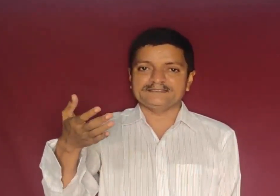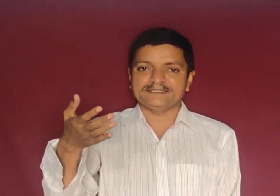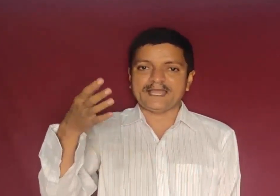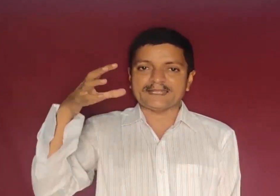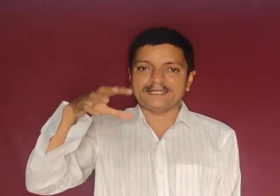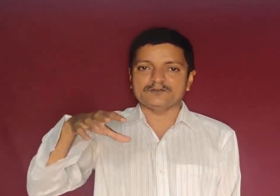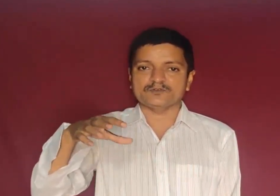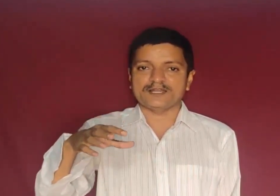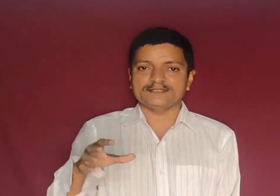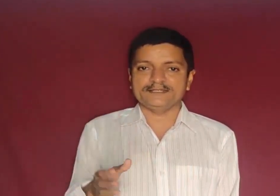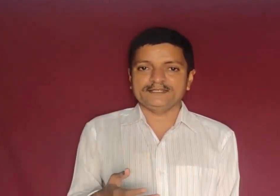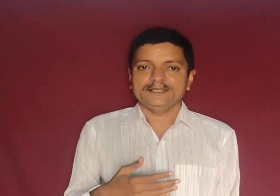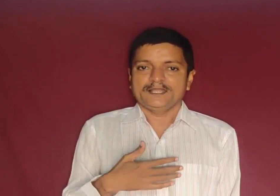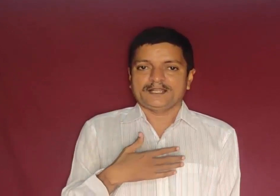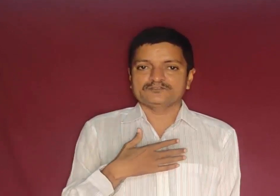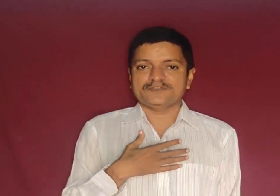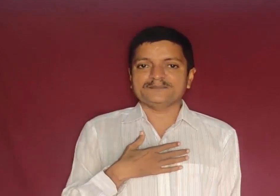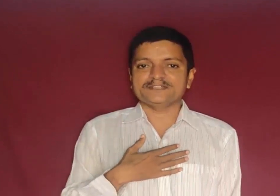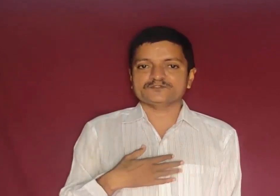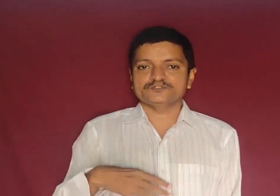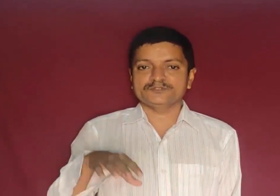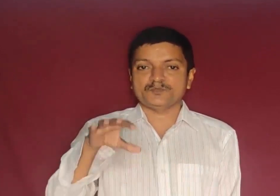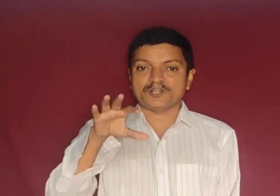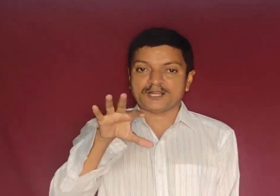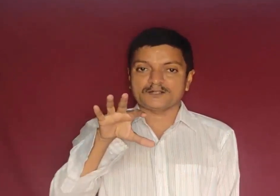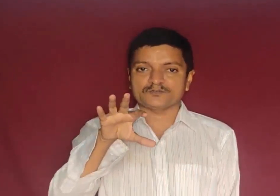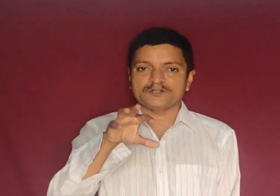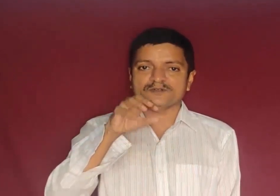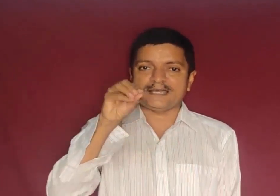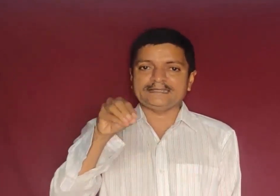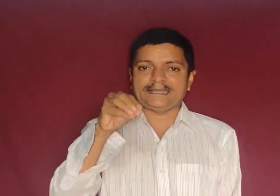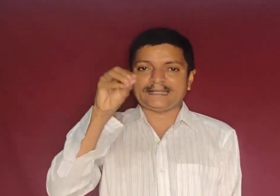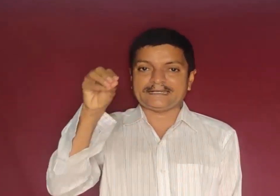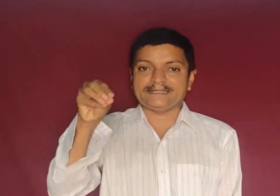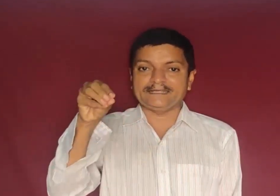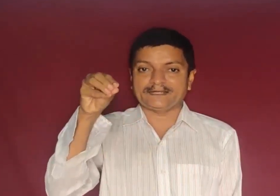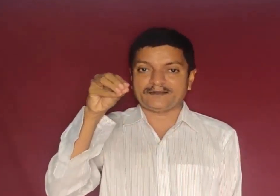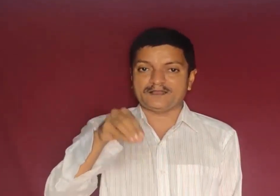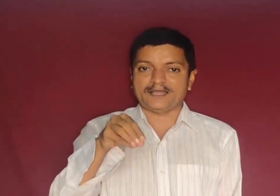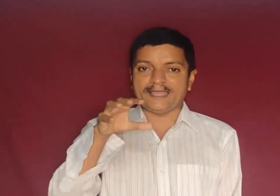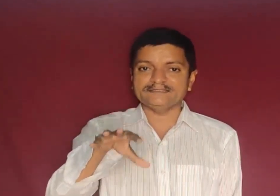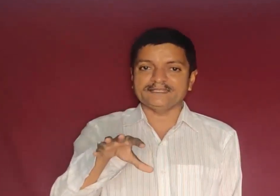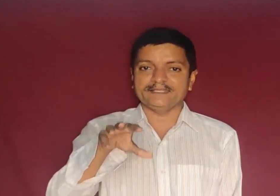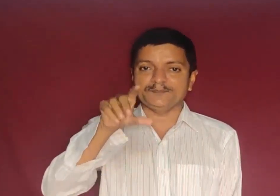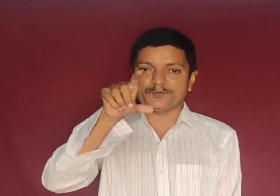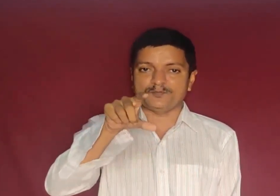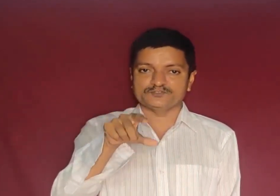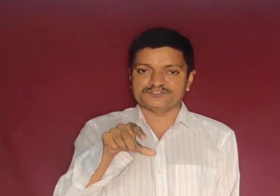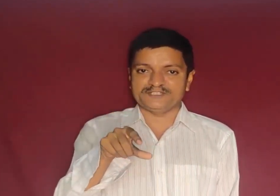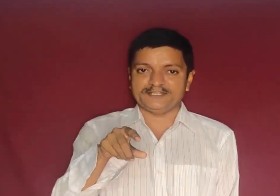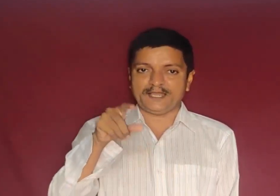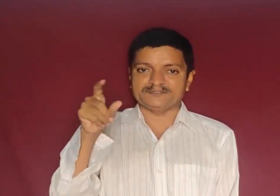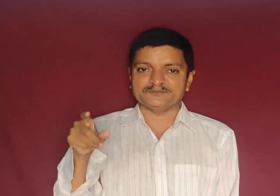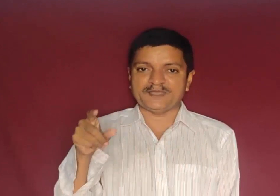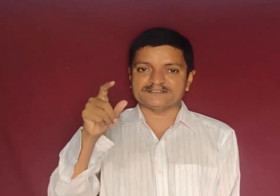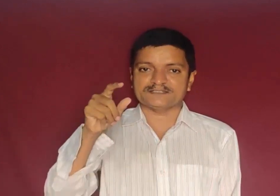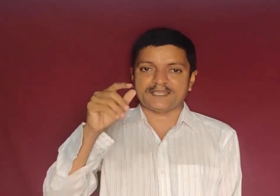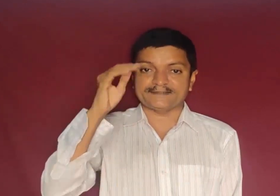అయితే అఖిల్ ఏమనుకున్నా అంటే నన్ను స్వాప్ చేసుకుంటుంది మోనాల్ అనుకున్నాడు, కానీ అక్కడే రాంగ్. అయితే ఈ ప్రోమో చూస్తే అభిజిత్ ఫ్యాన్స్ అంతా హెడ్స్